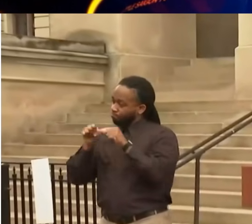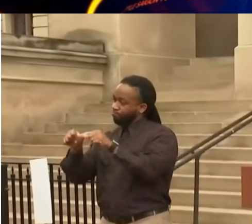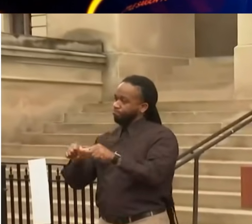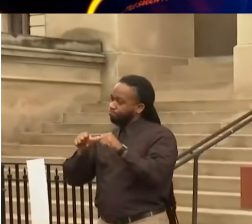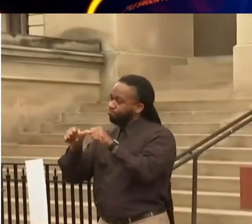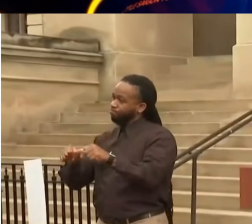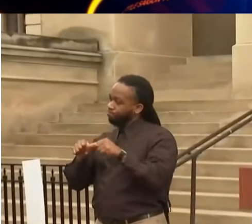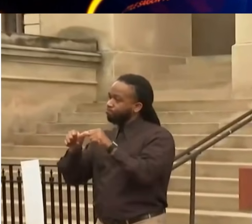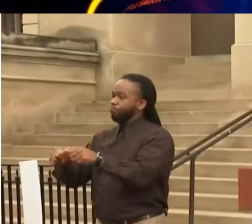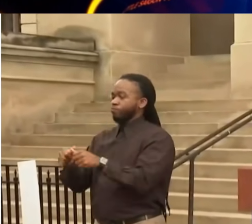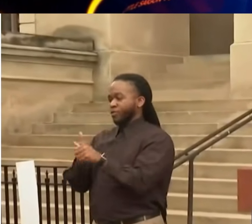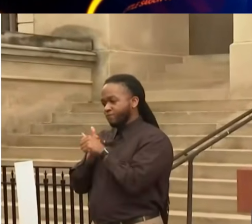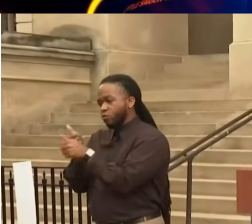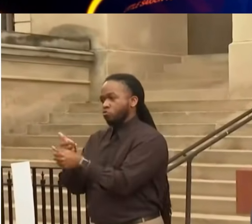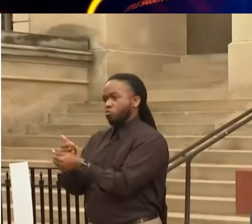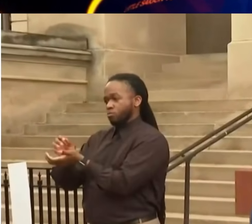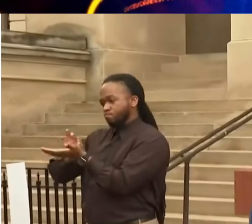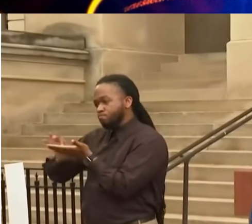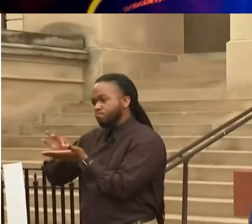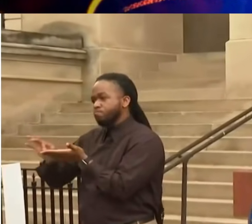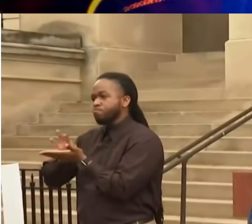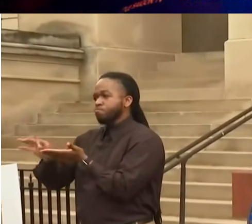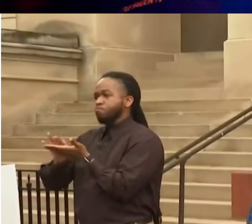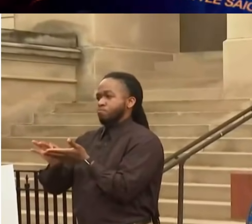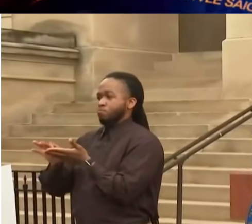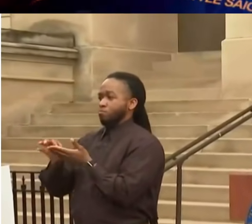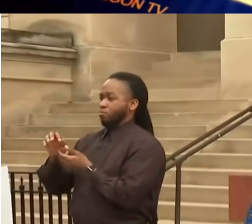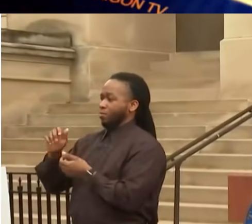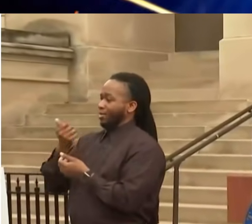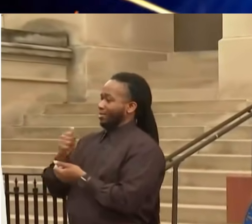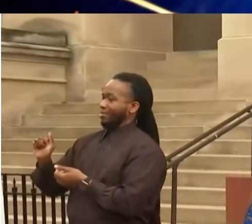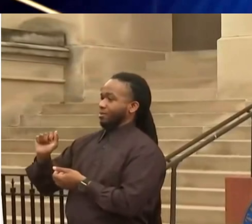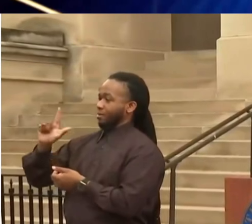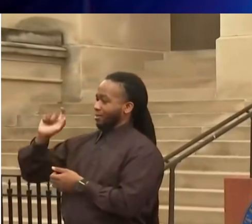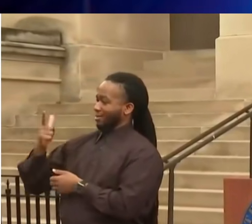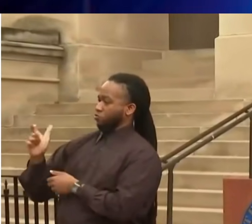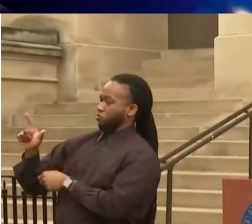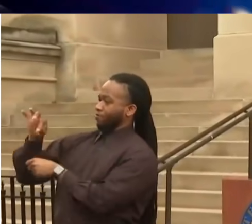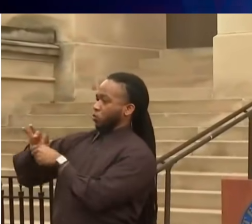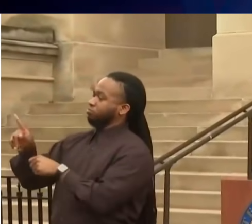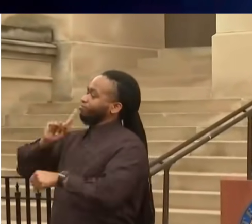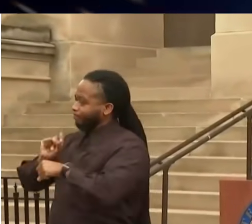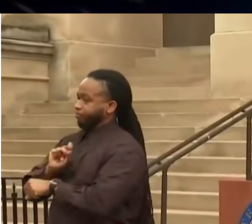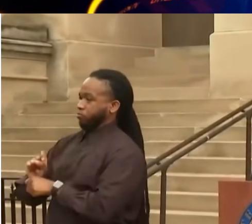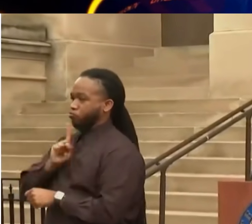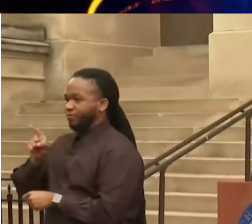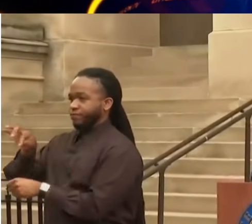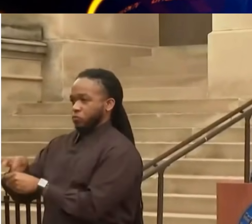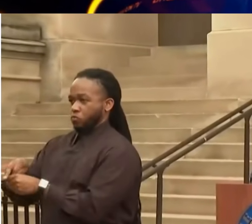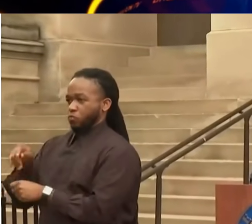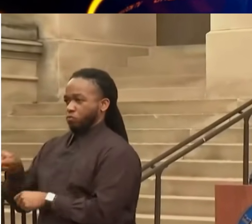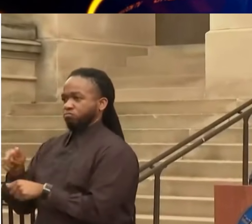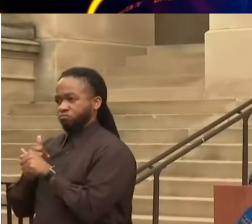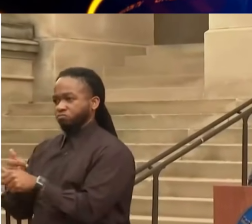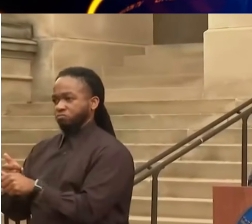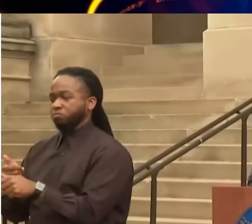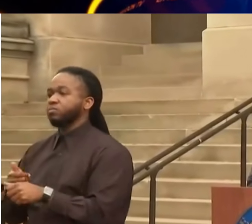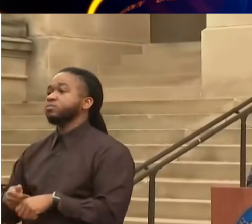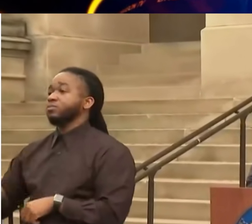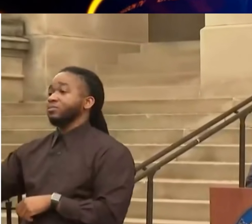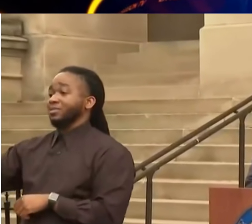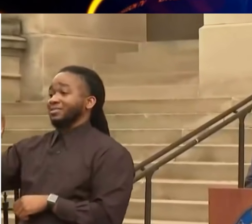thôi, 13.111 phiếu, khoảng 13.000. Trong số cả bao nhiêu triệu phiếu bầu của tiểu bang